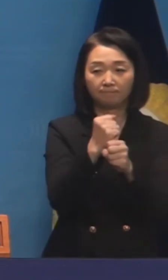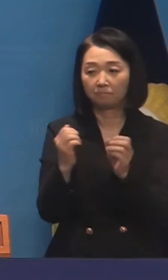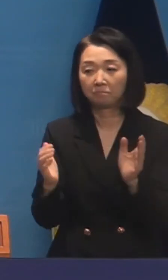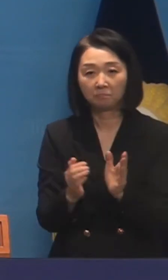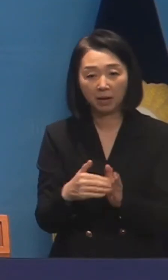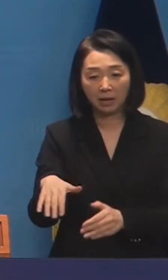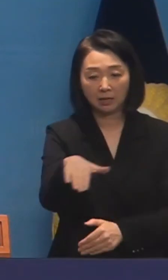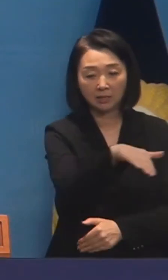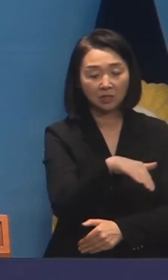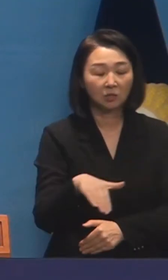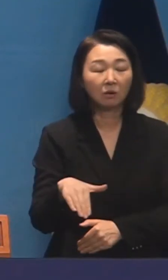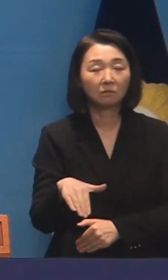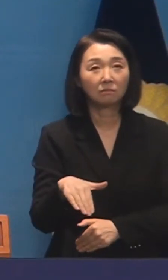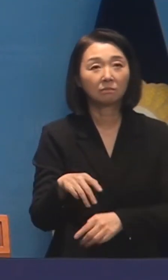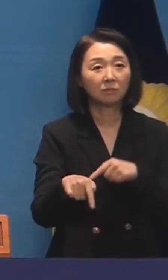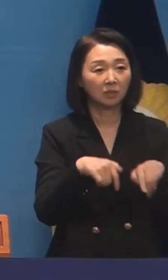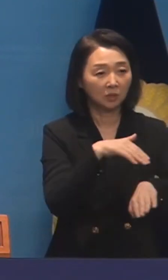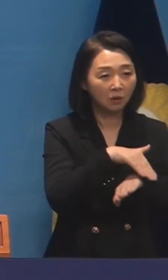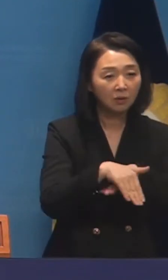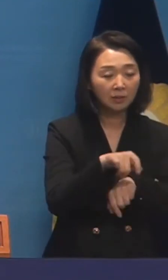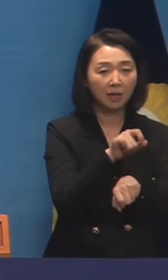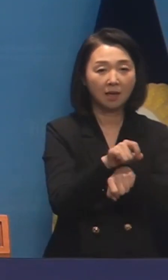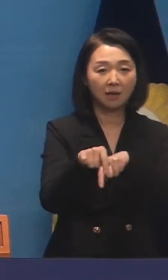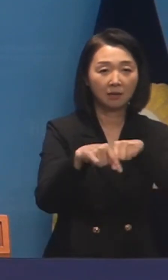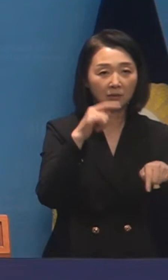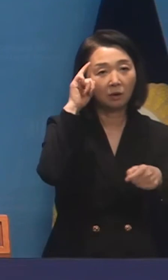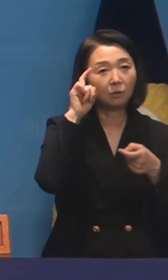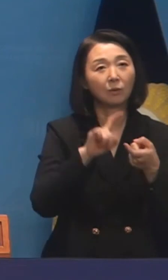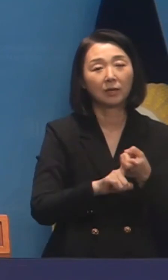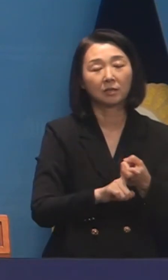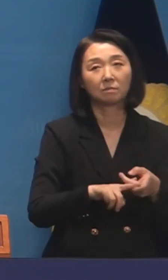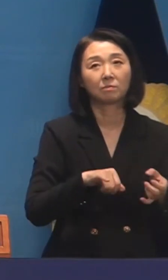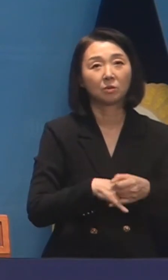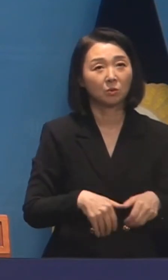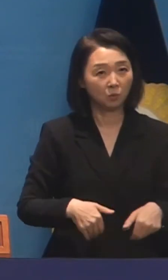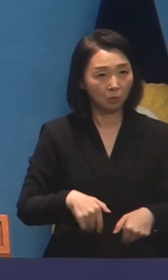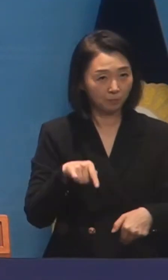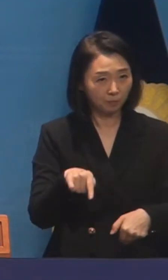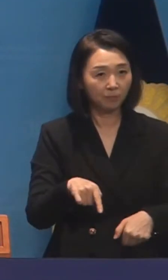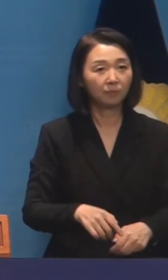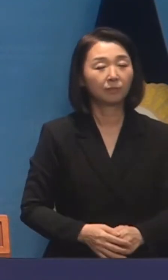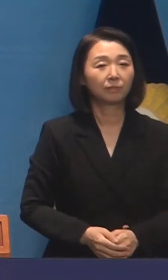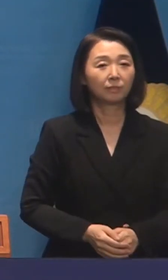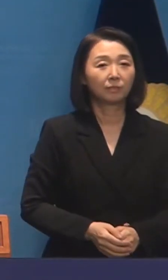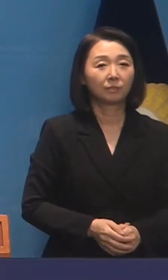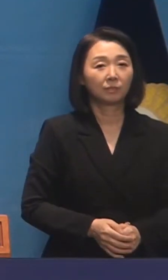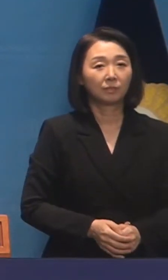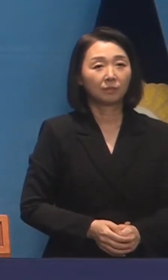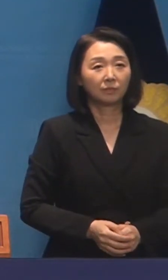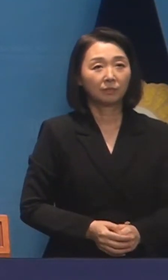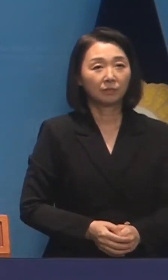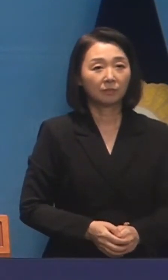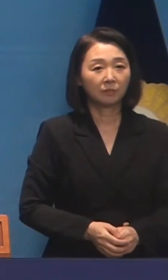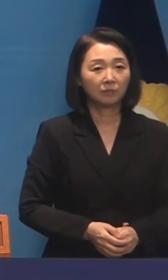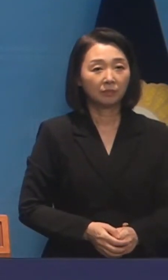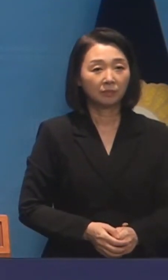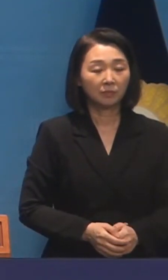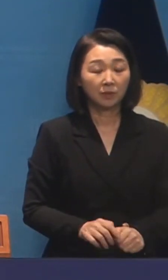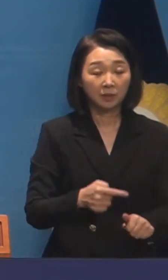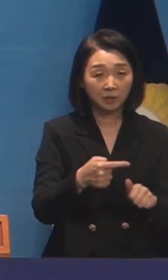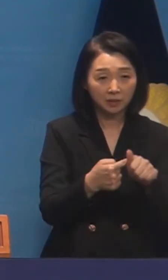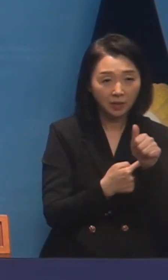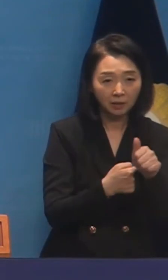지역이기에 정책과 행정에 관심을 가지지 않으면 안 되는 실정입니다. 그래서